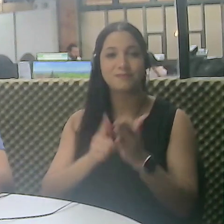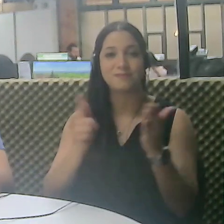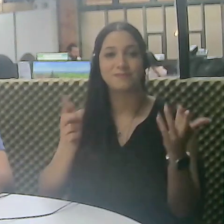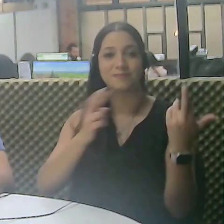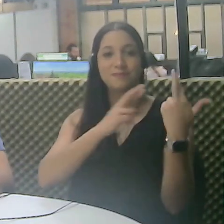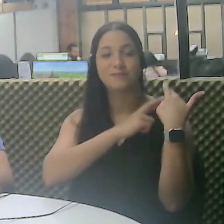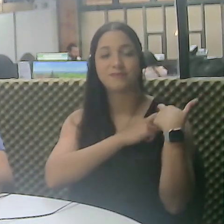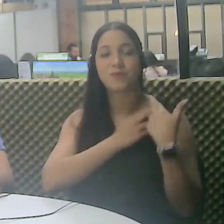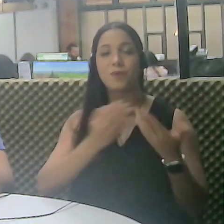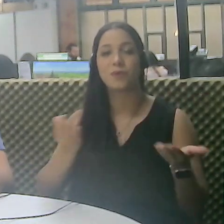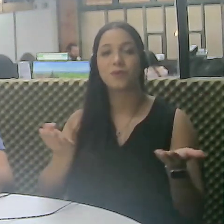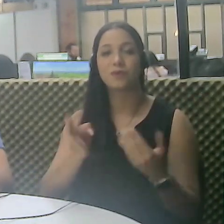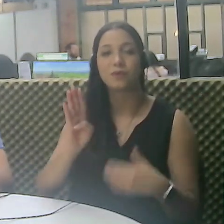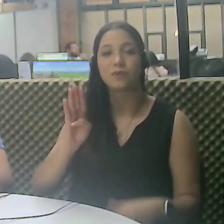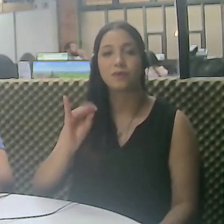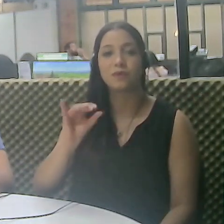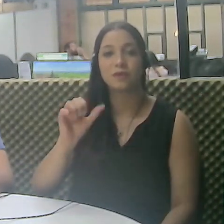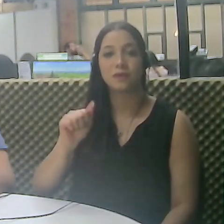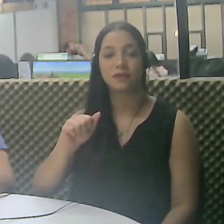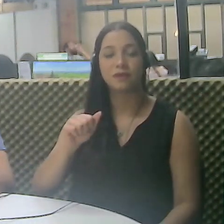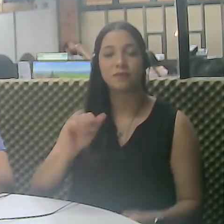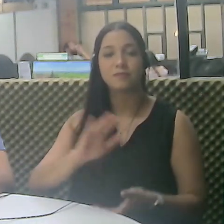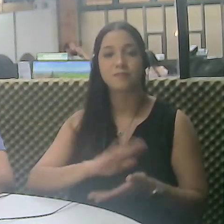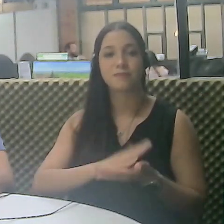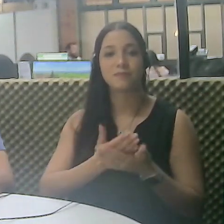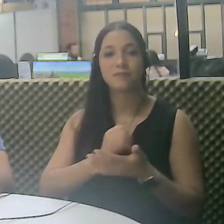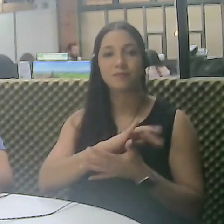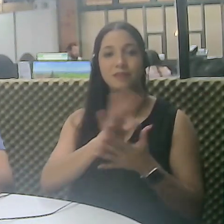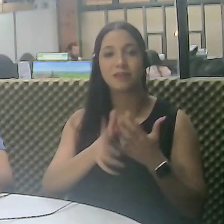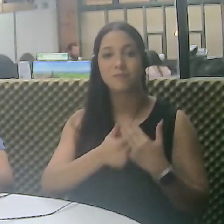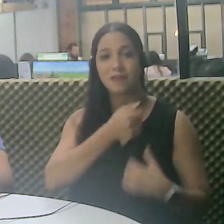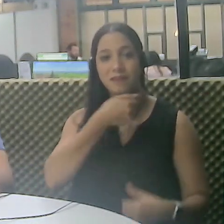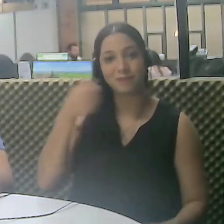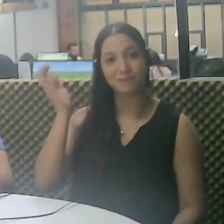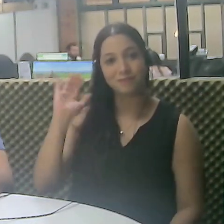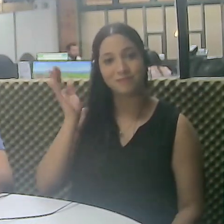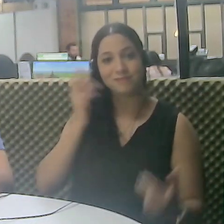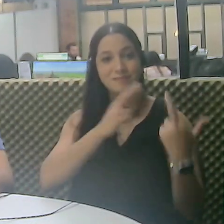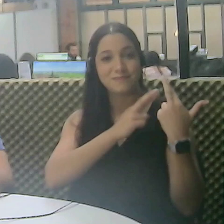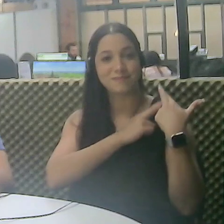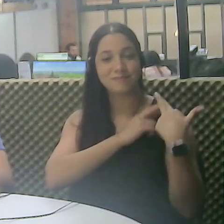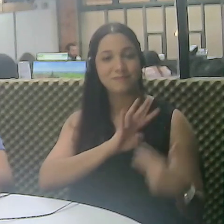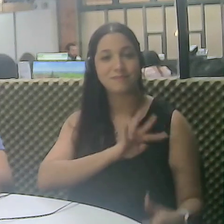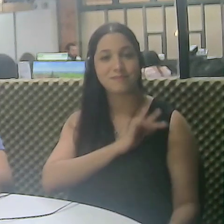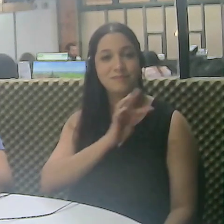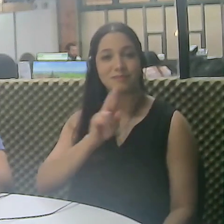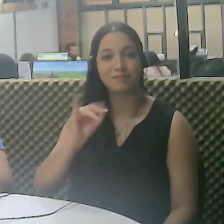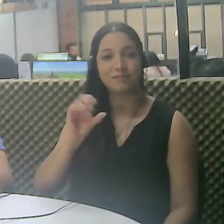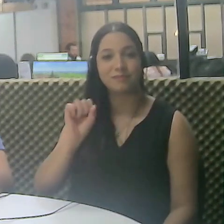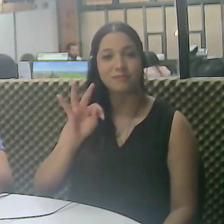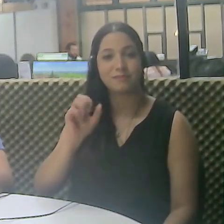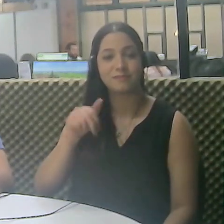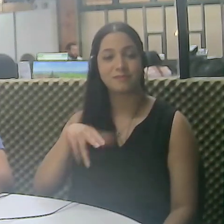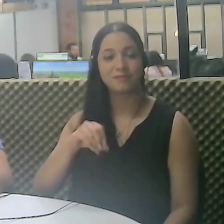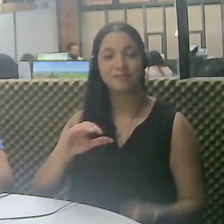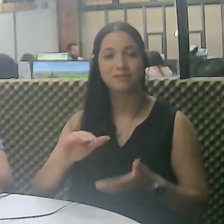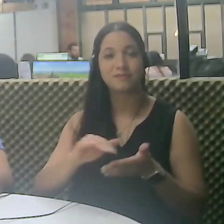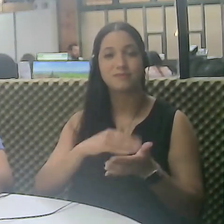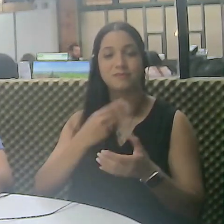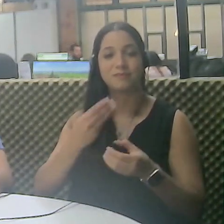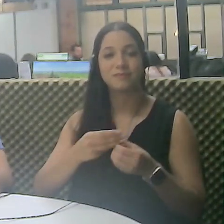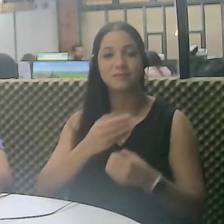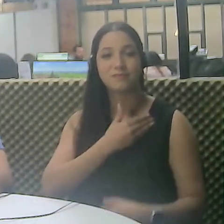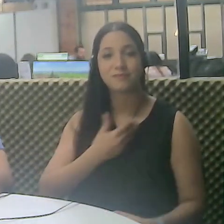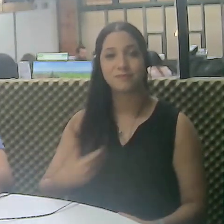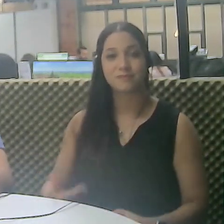Jornalista responsável pela edição, Bia Montes. Tradução em Libras, Amanda Valentim. Responsável técnico, Cristiano Silva. Secretário